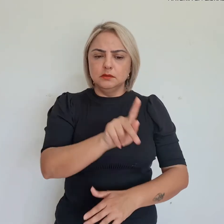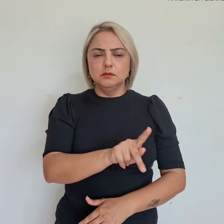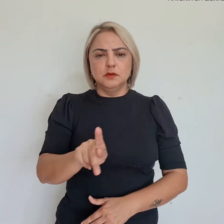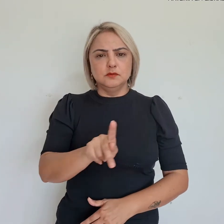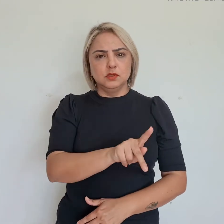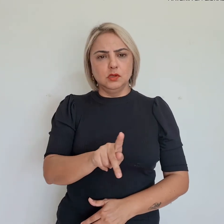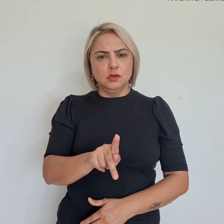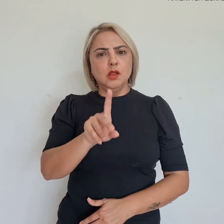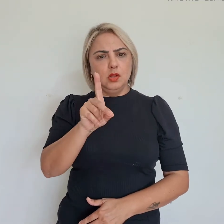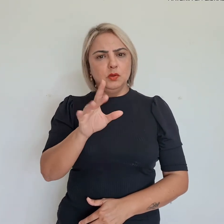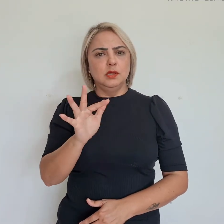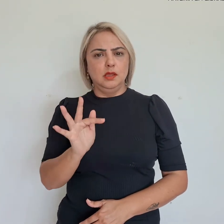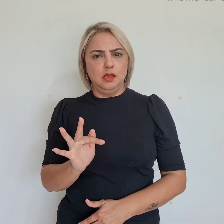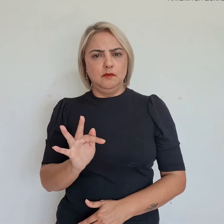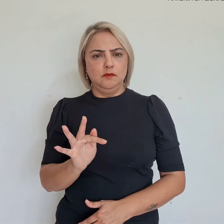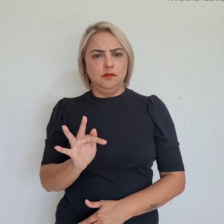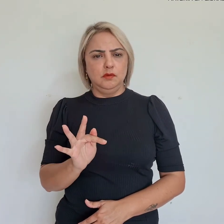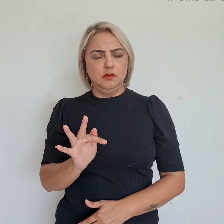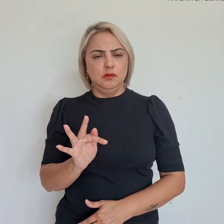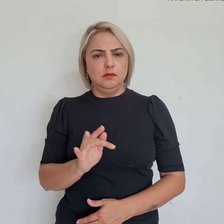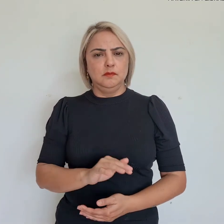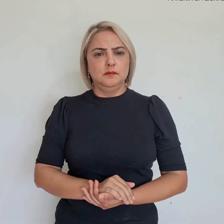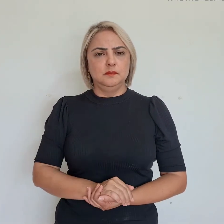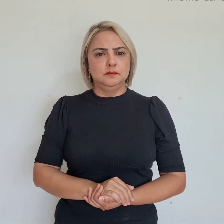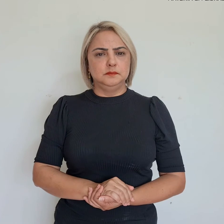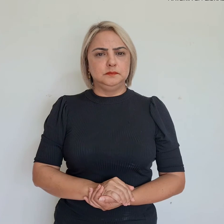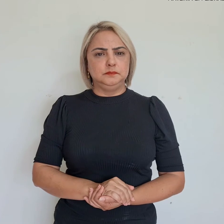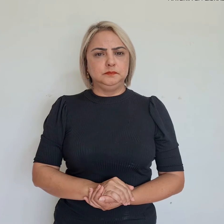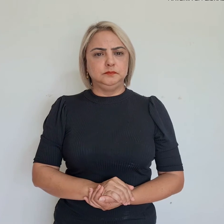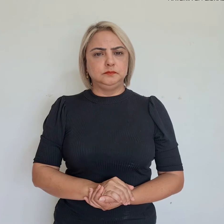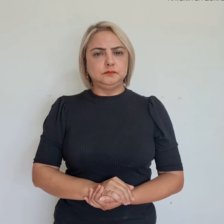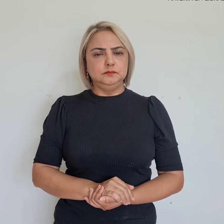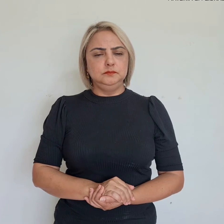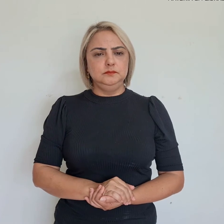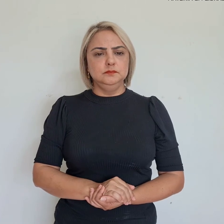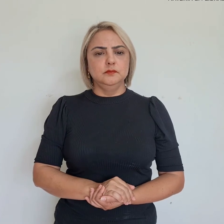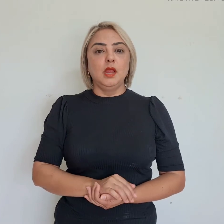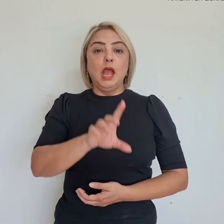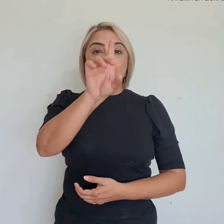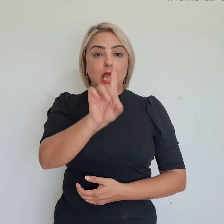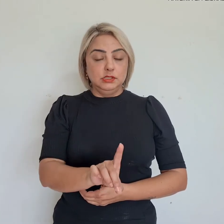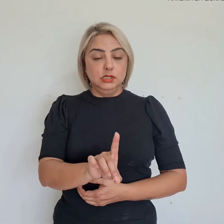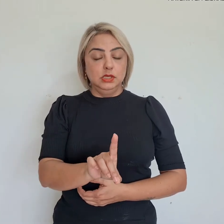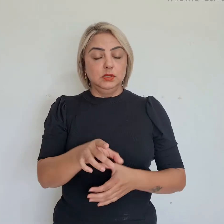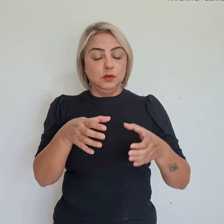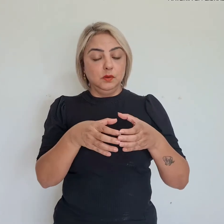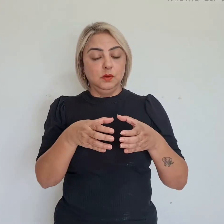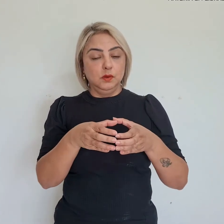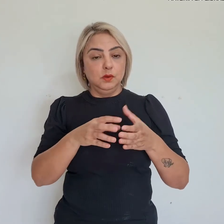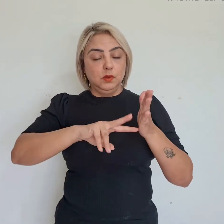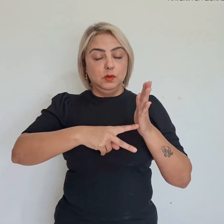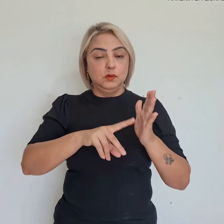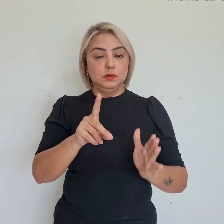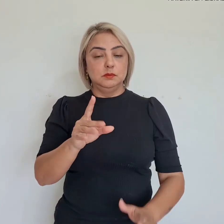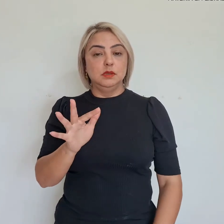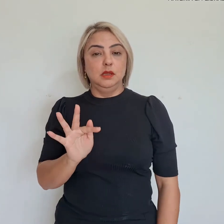no Distrito Federal, Simpro-DF. A diretoria colegiada do Simpro-DF